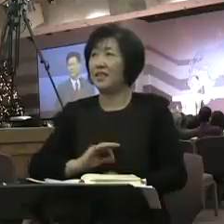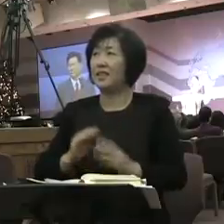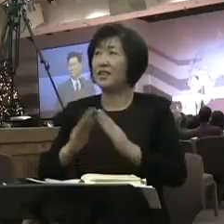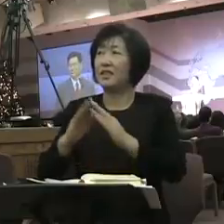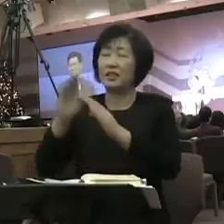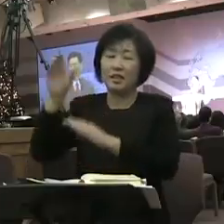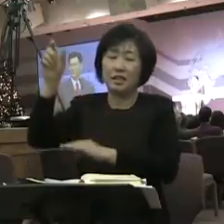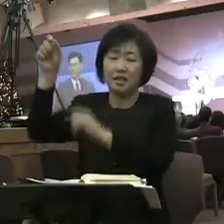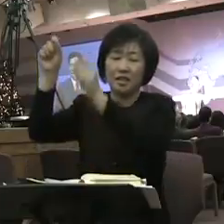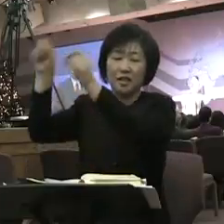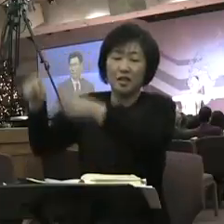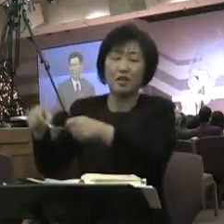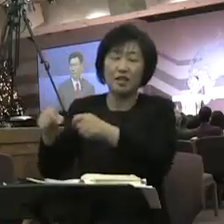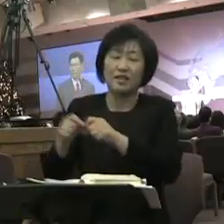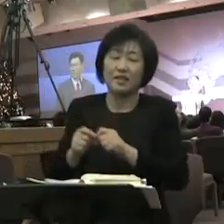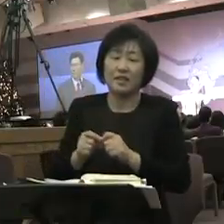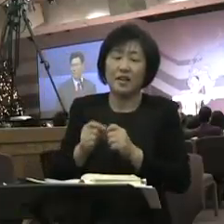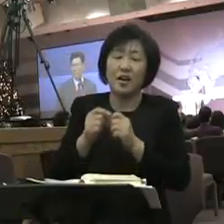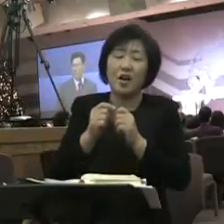바랍니다.